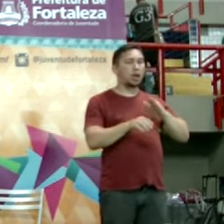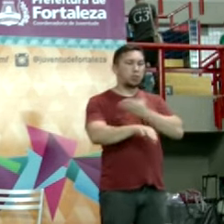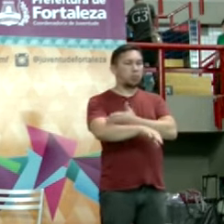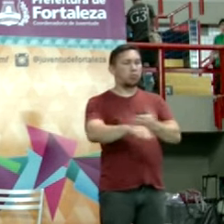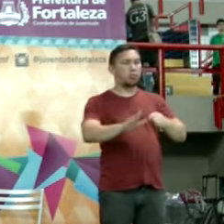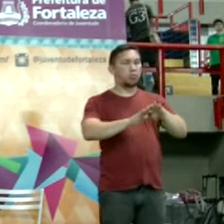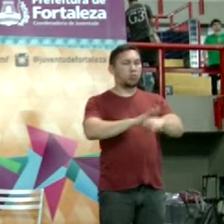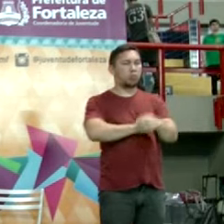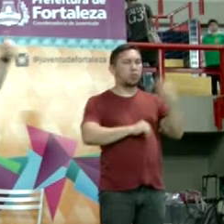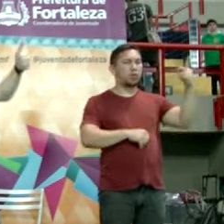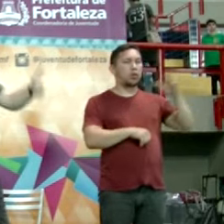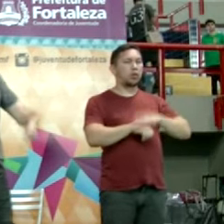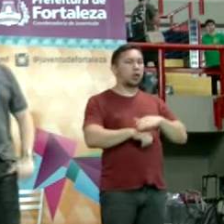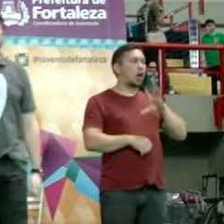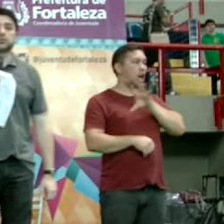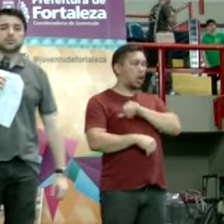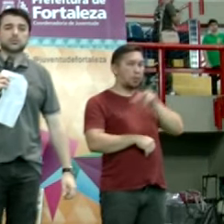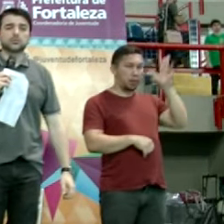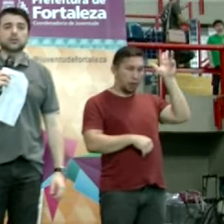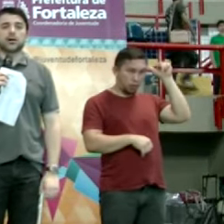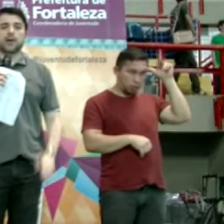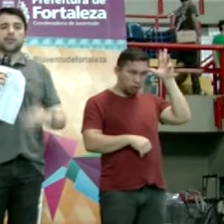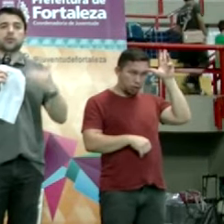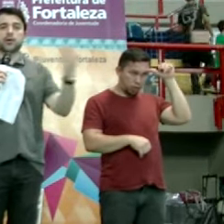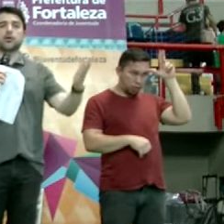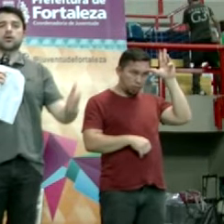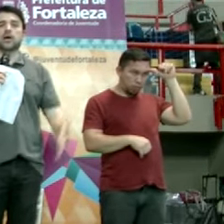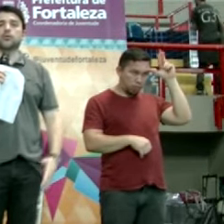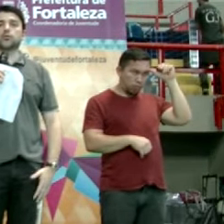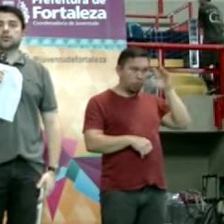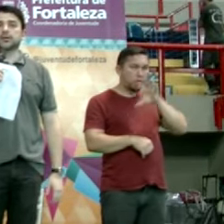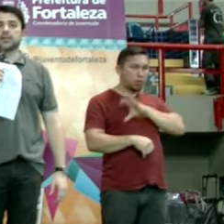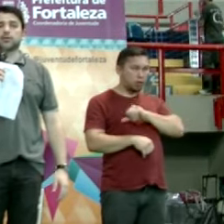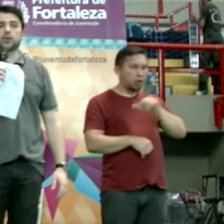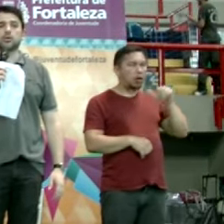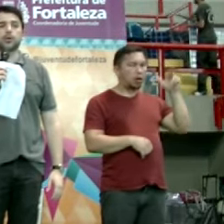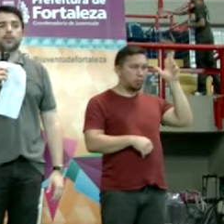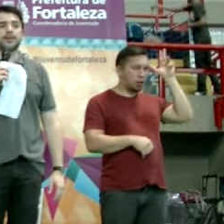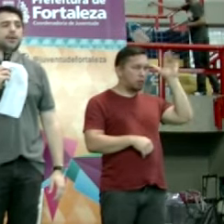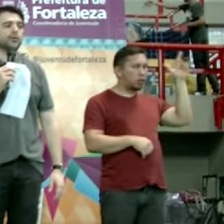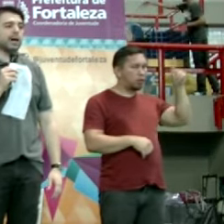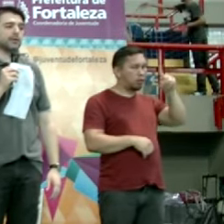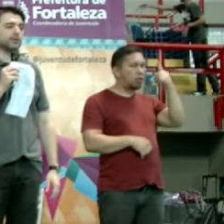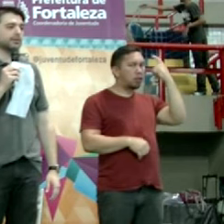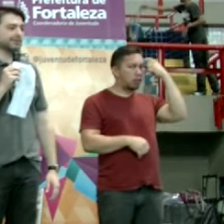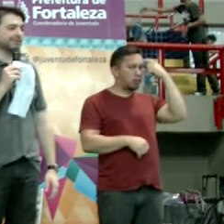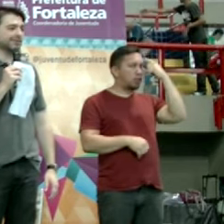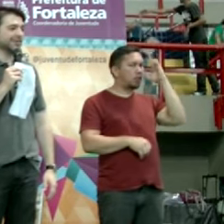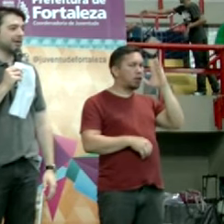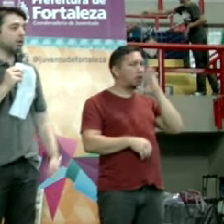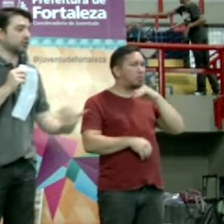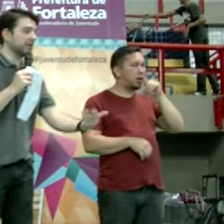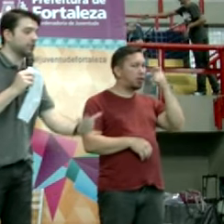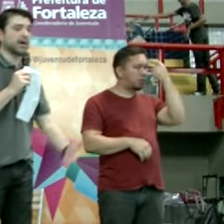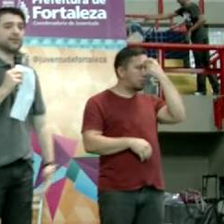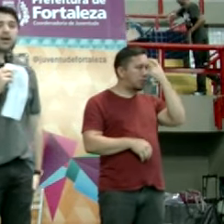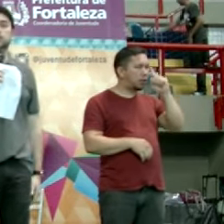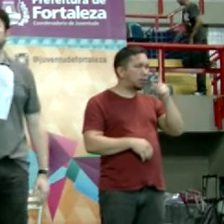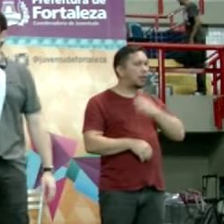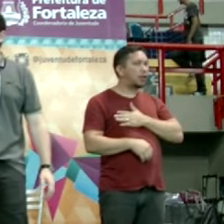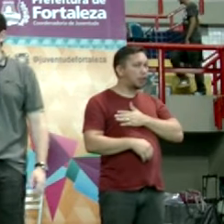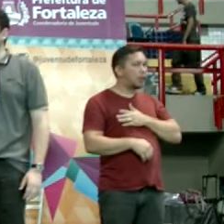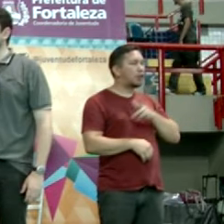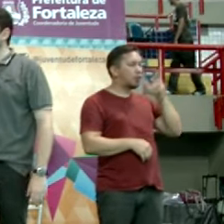por quê? Porque ele amava o cavalo. Amava o que eu digo, eu gostava muito, tá certo, pessoal? Não pense em maldade. Gostava